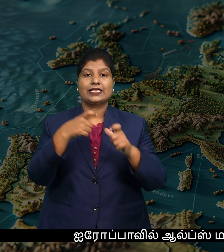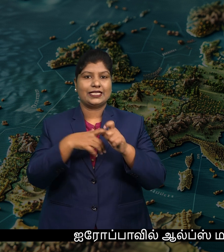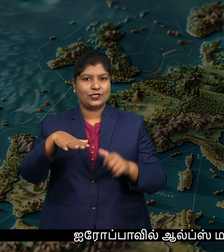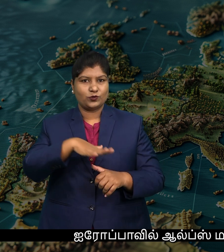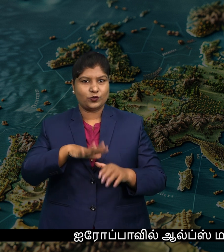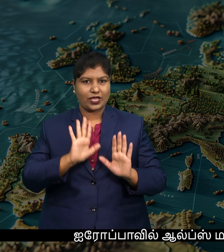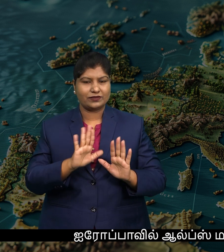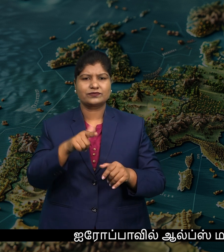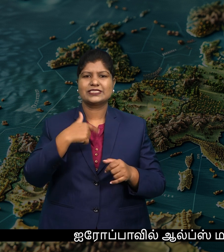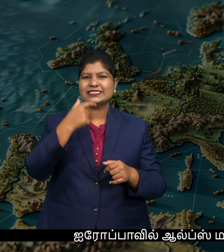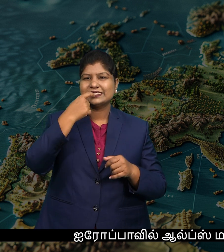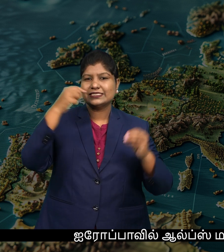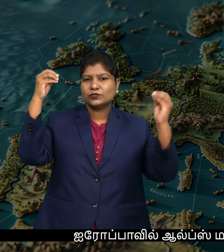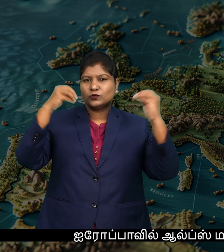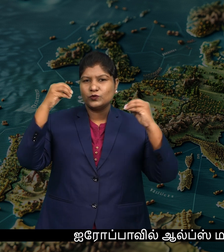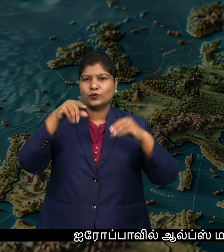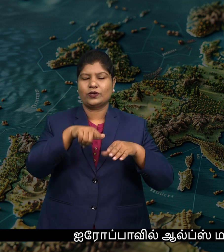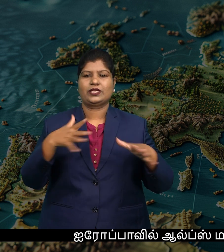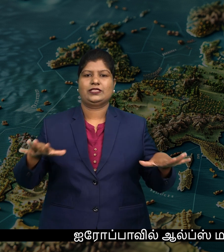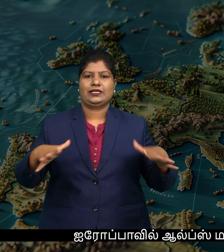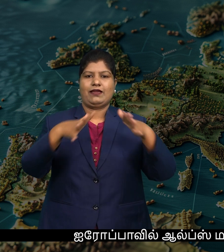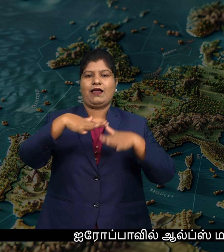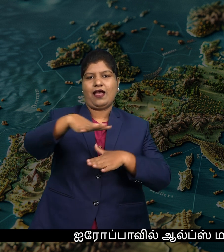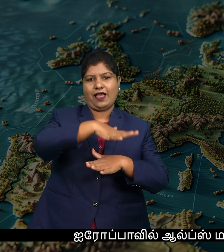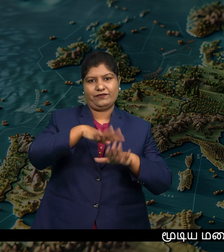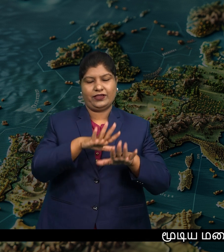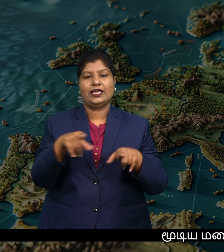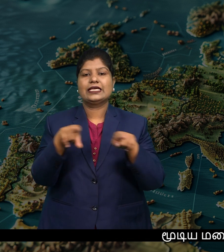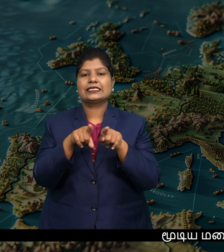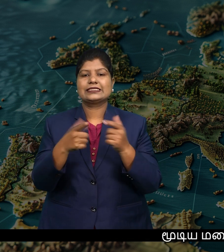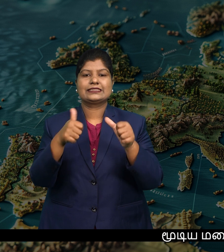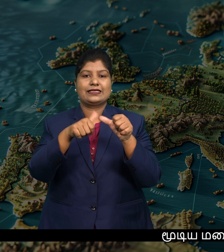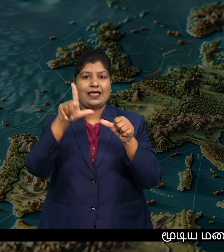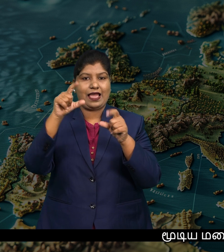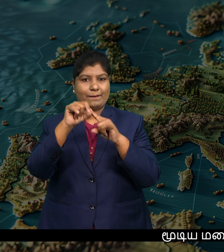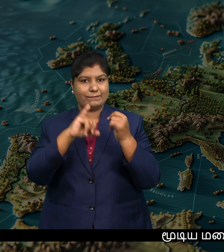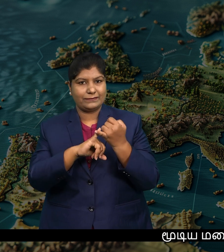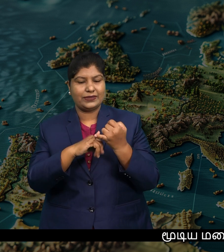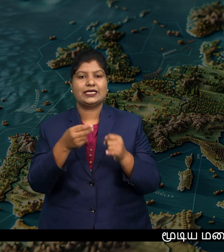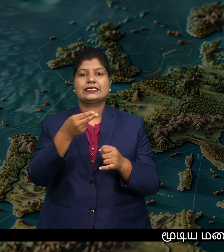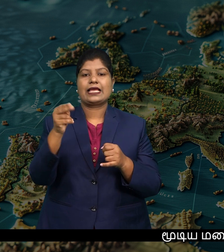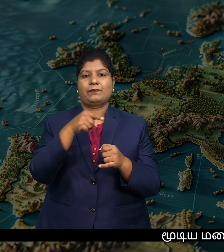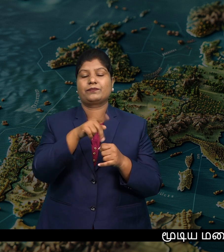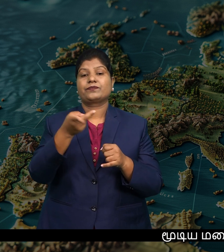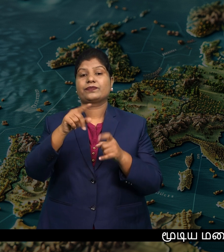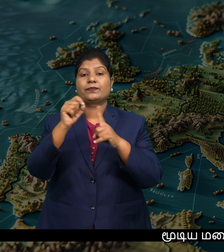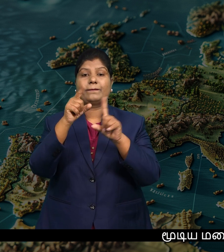ஐரோப்பாவில் ஆல்ப்ஸ் மற்றும் பைரனீஸ் போன்ற பனிமூடிய மலைகள் உள்ளன.